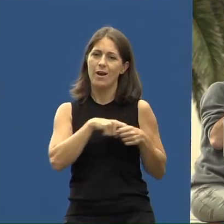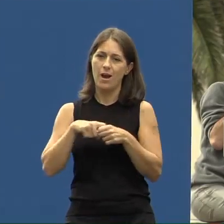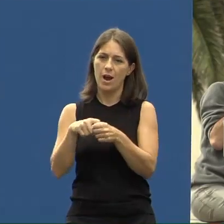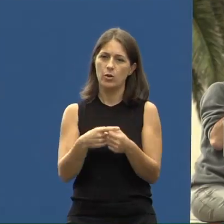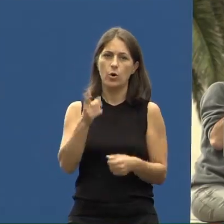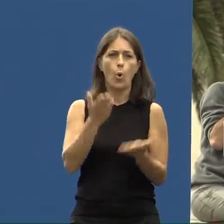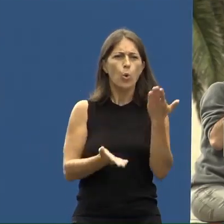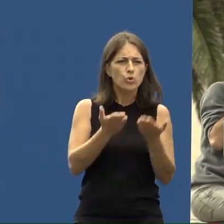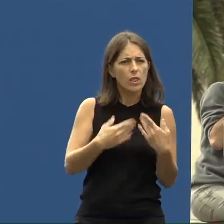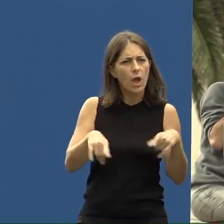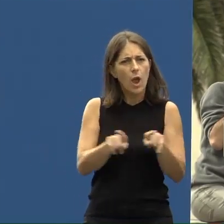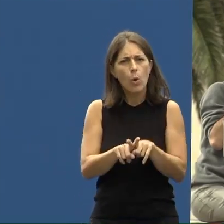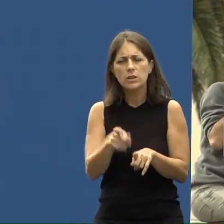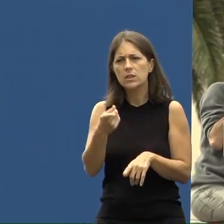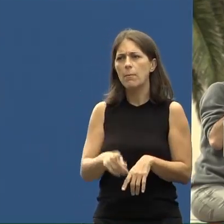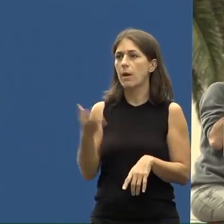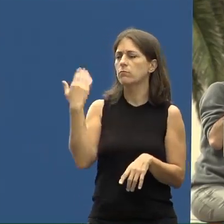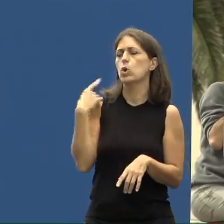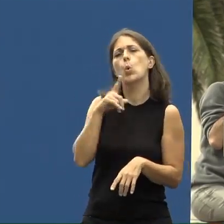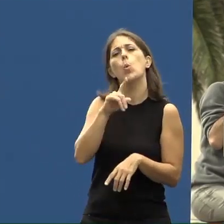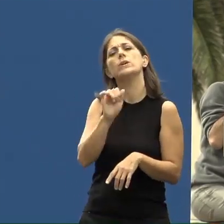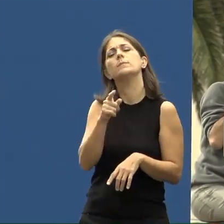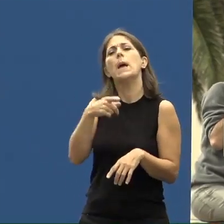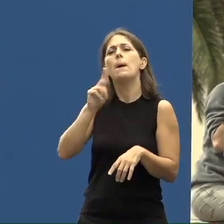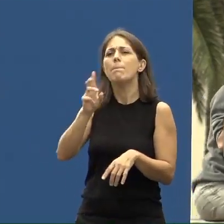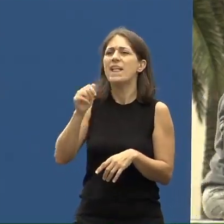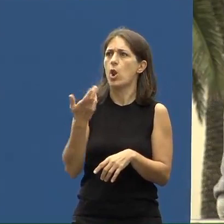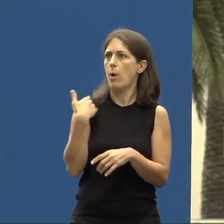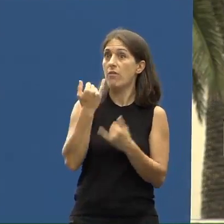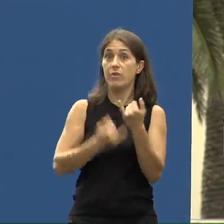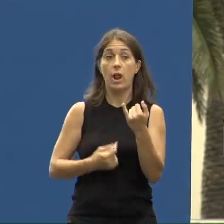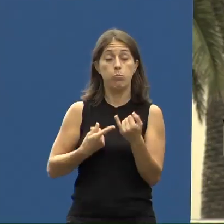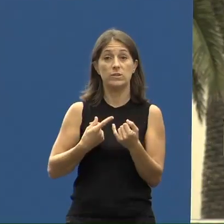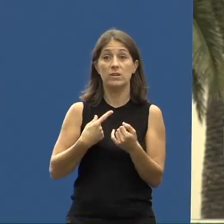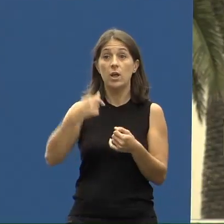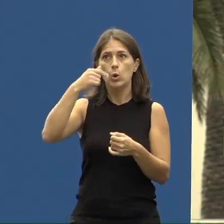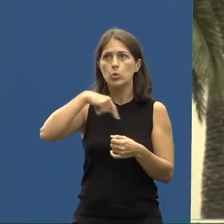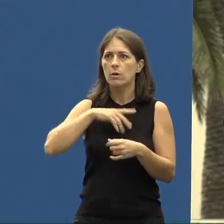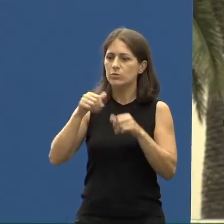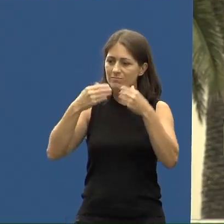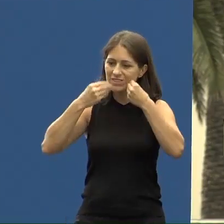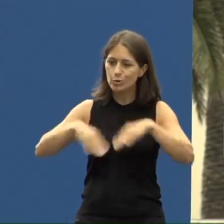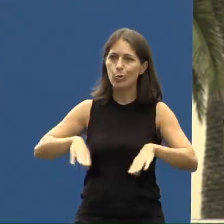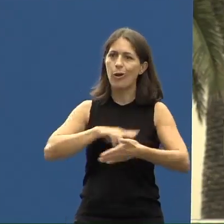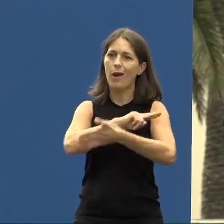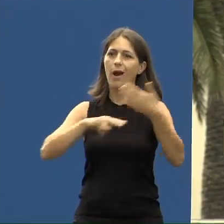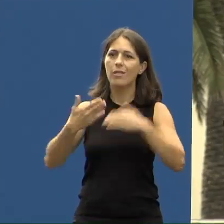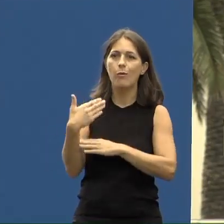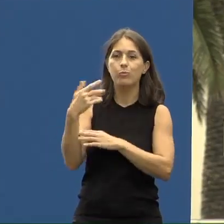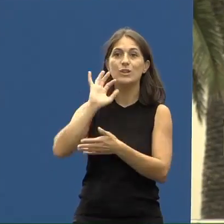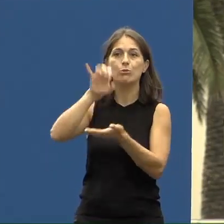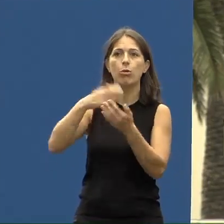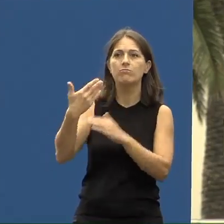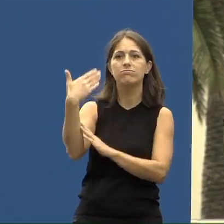Por xustiza foi que o propio Lois Peñanovo fixese que se izase por primeira vez na nosa historia a bandeira galega nunha institución